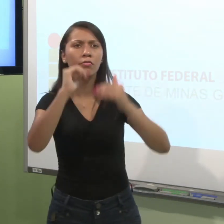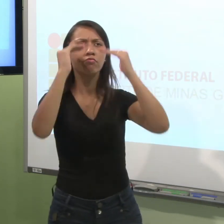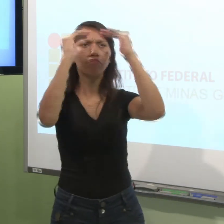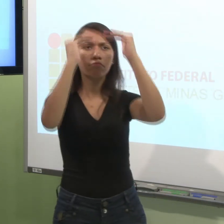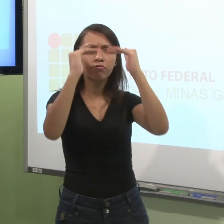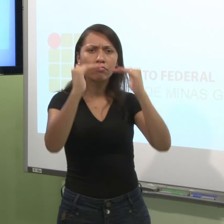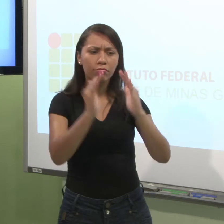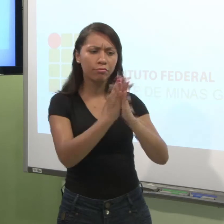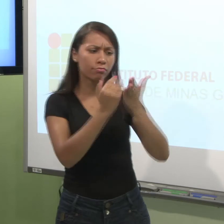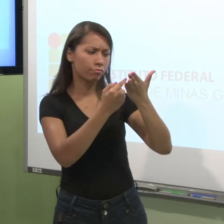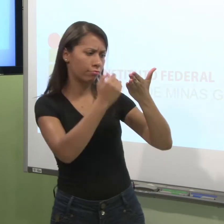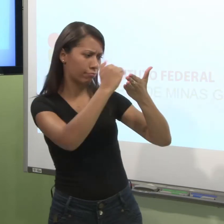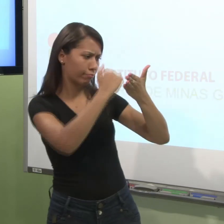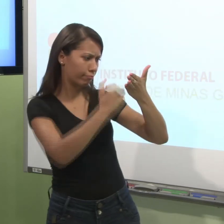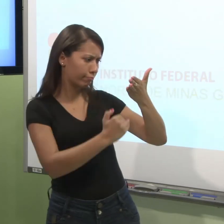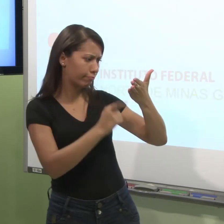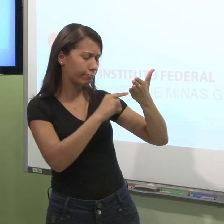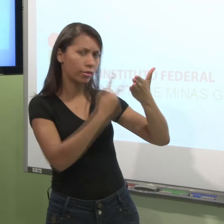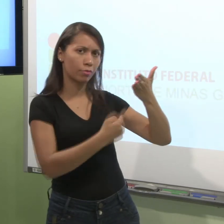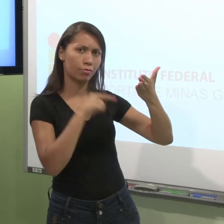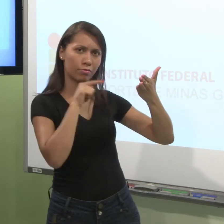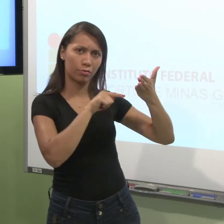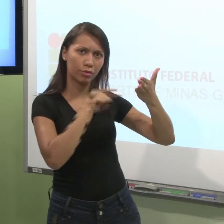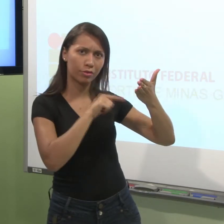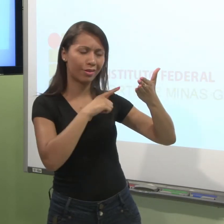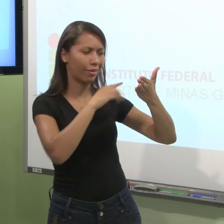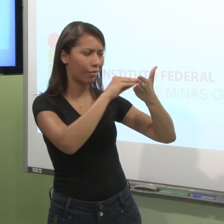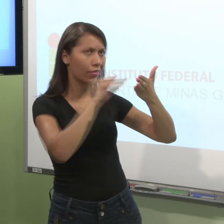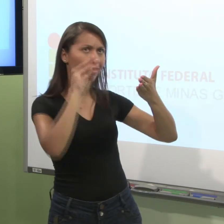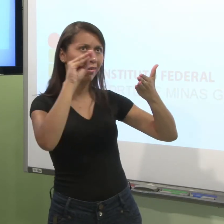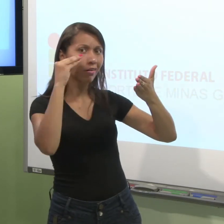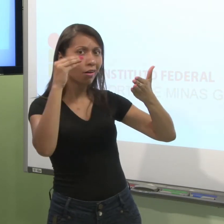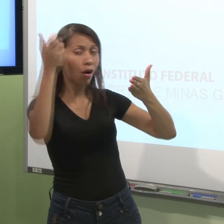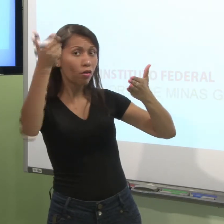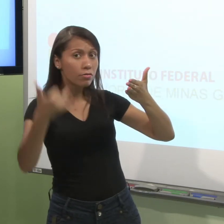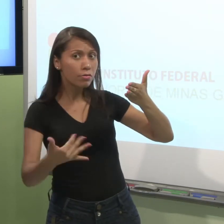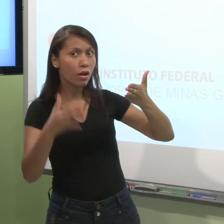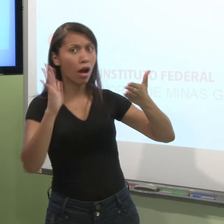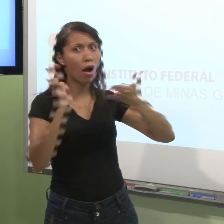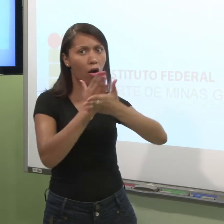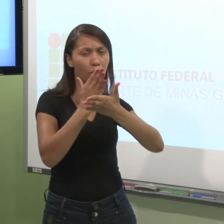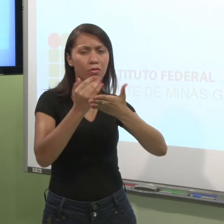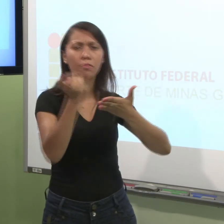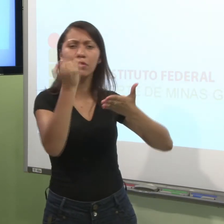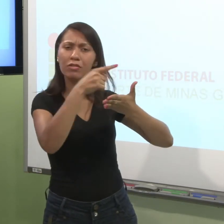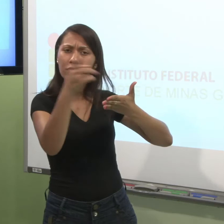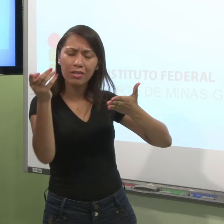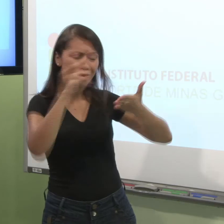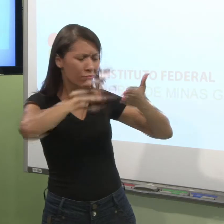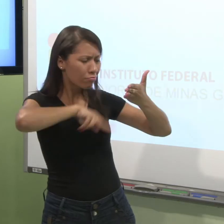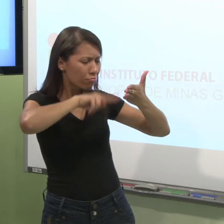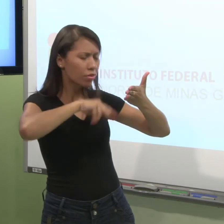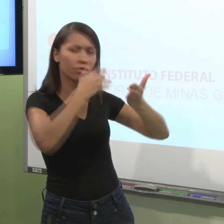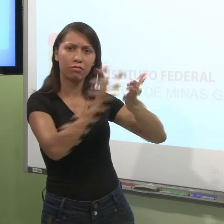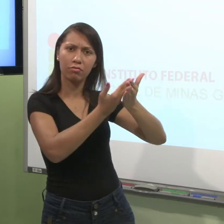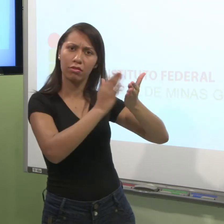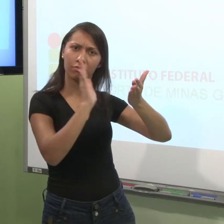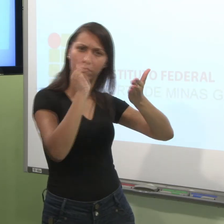foi contemplado. Volto a falar, leiam e estudem a apostila. Há também a sala virtual da disciplina. Vocês